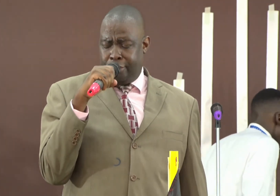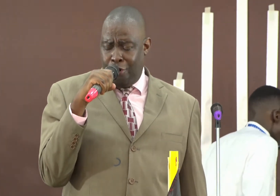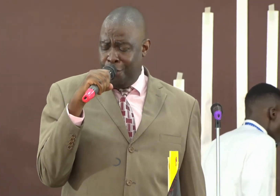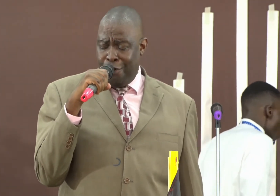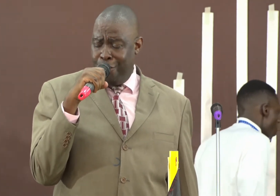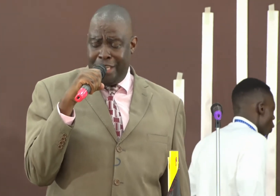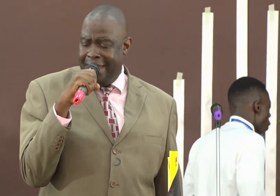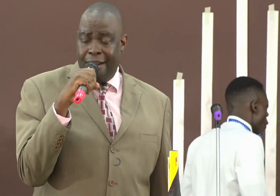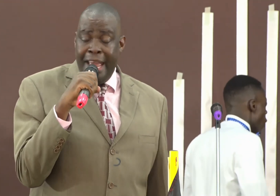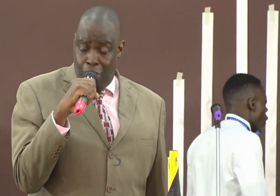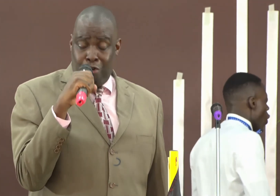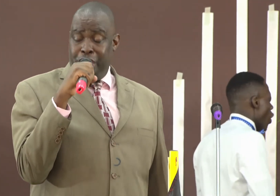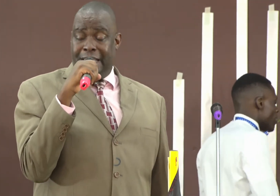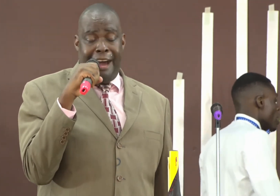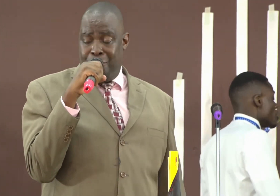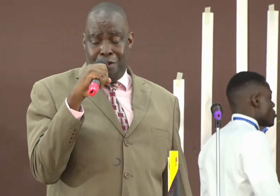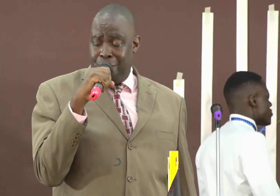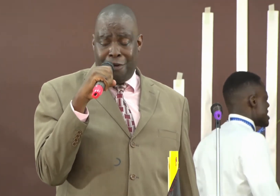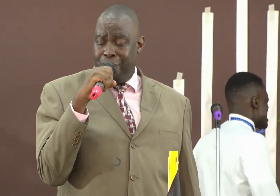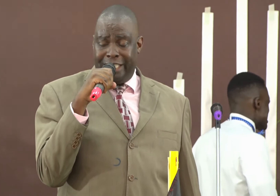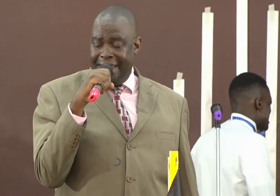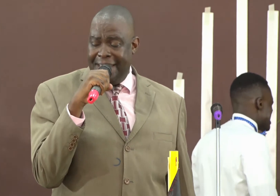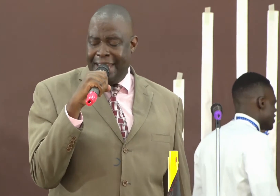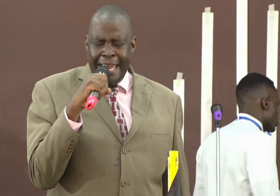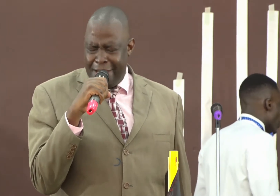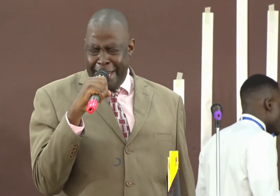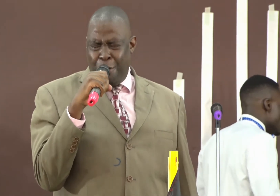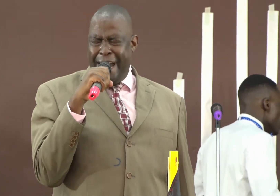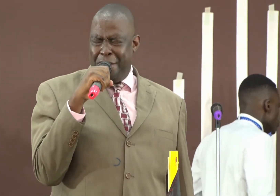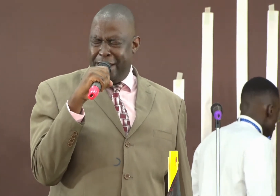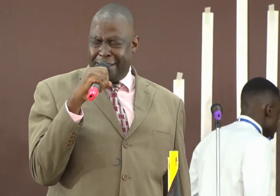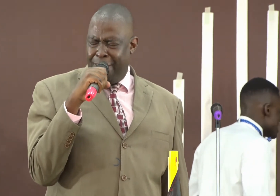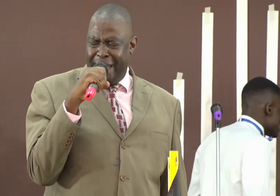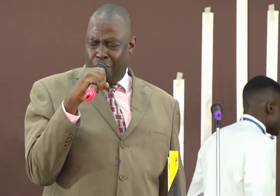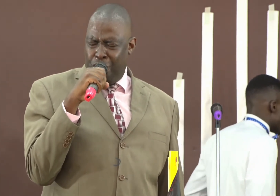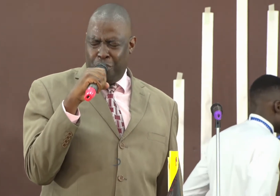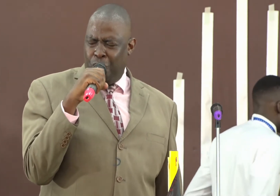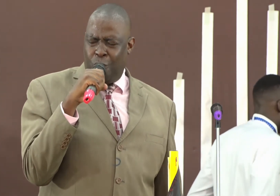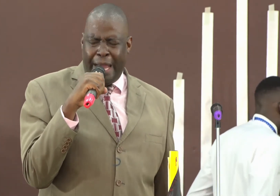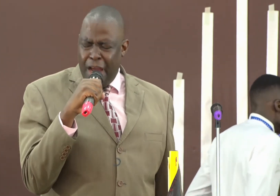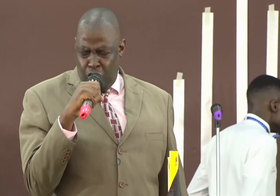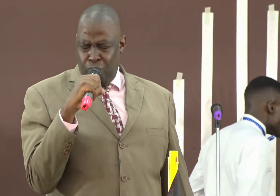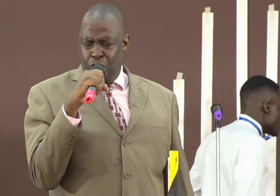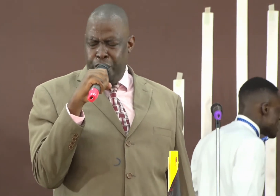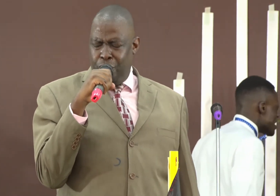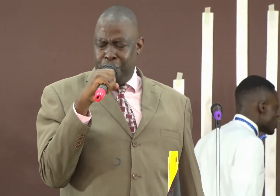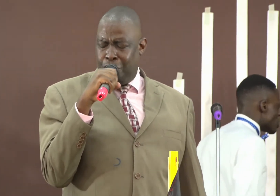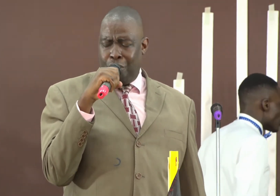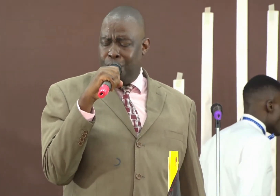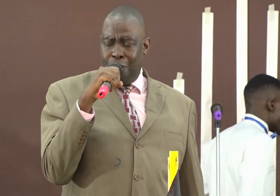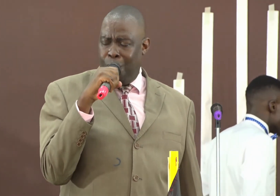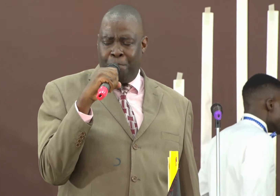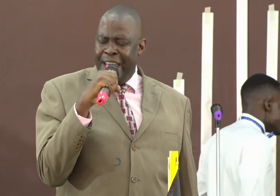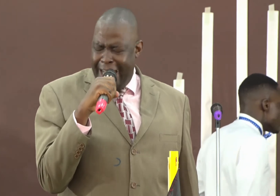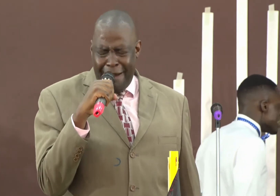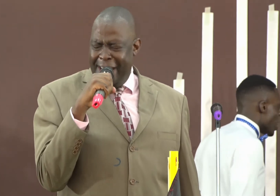okulokoze sobolonje okutambula obulonje newayo nate mikono jo omoyo